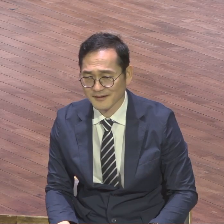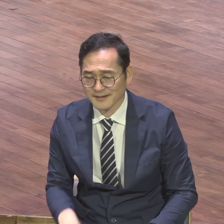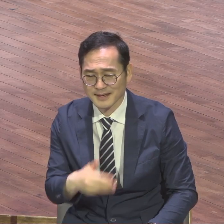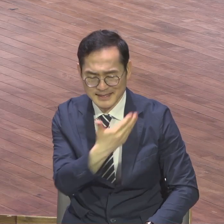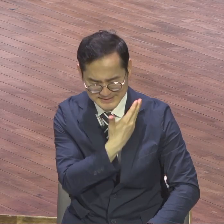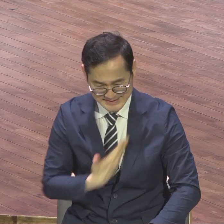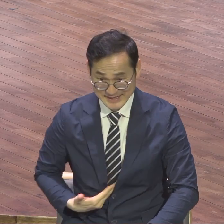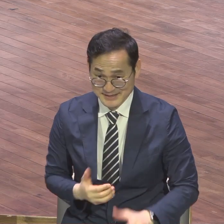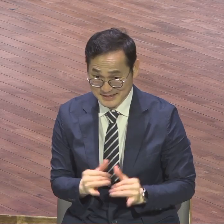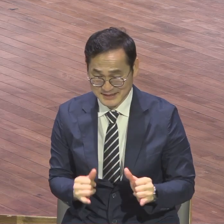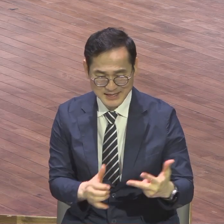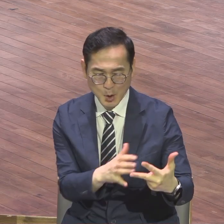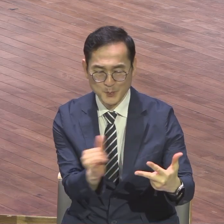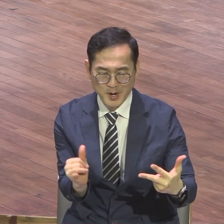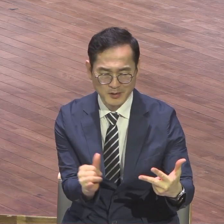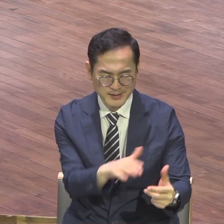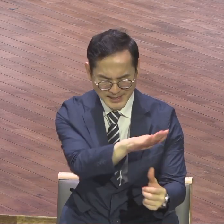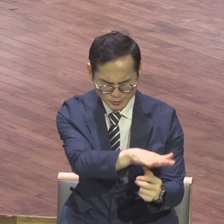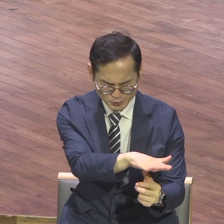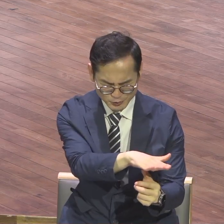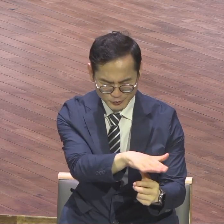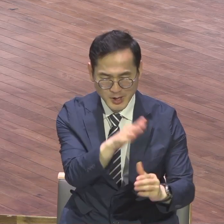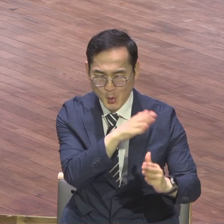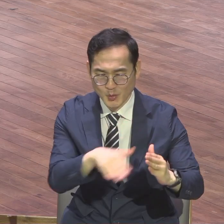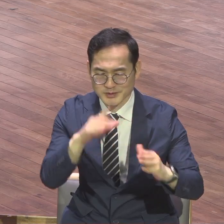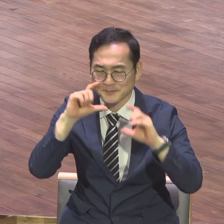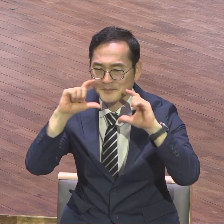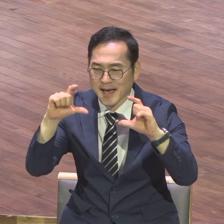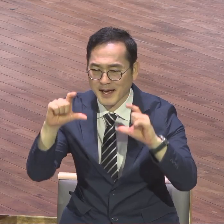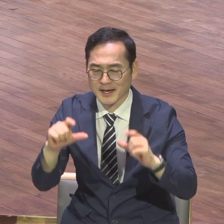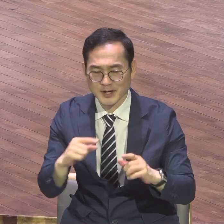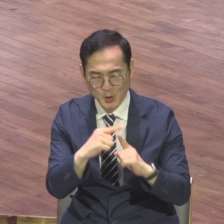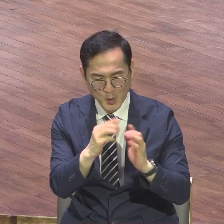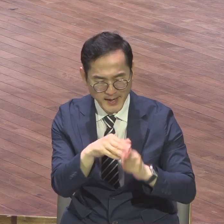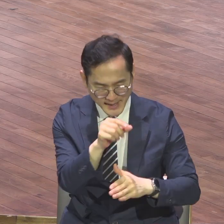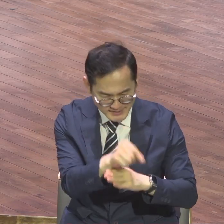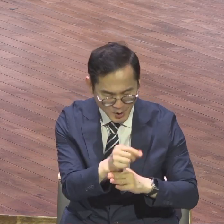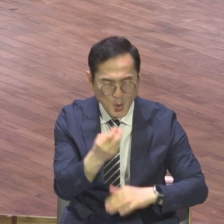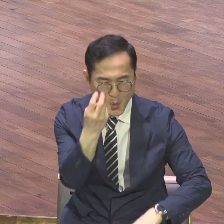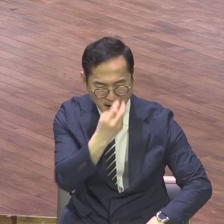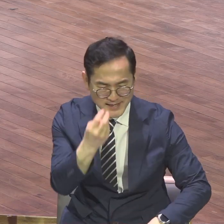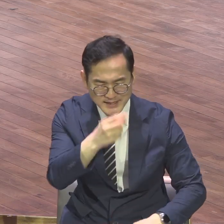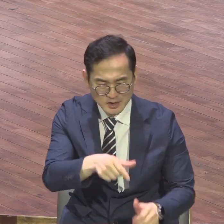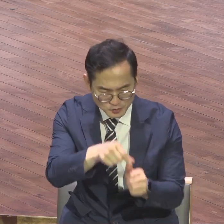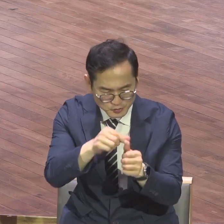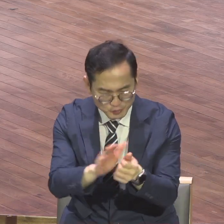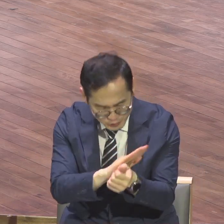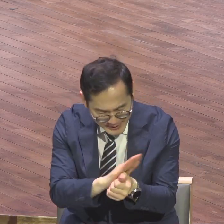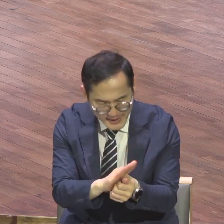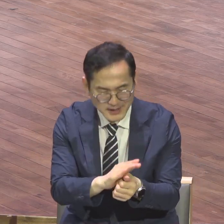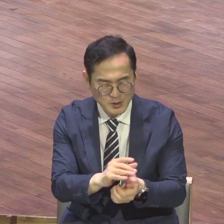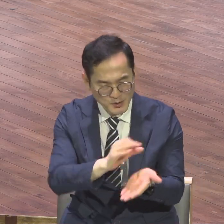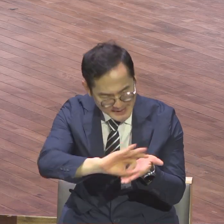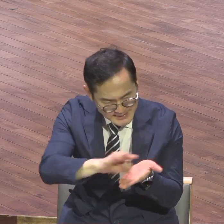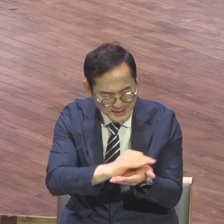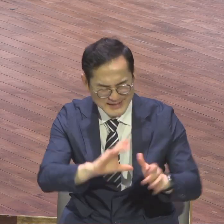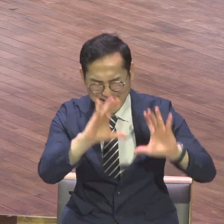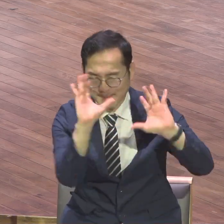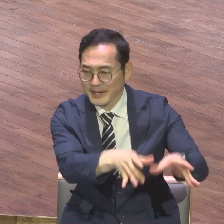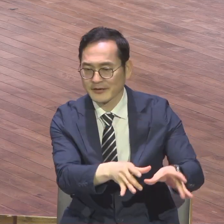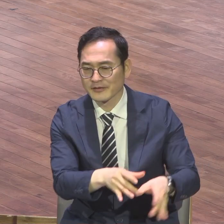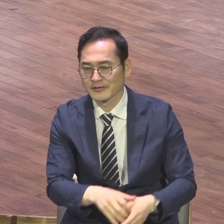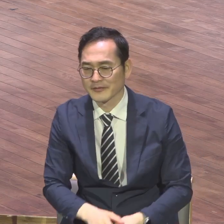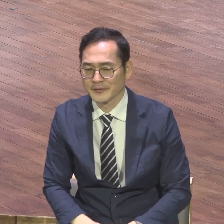이 선정된 일곱 명을 안수하고 공식적으로 교회 행정과 관리, 구제와 재정 완전히